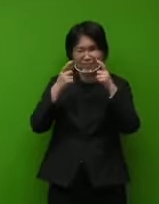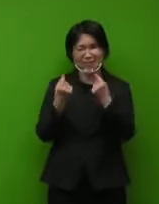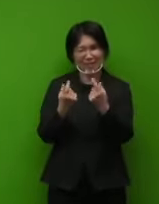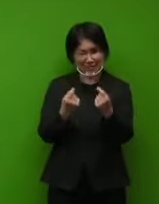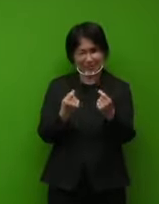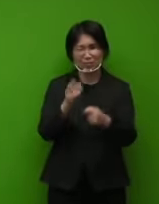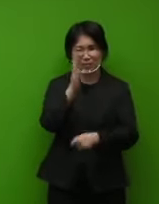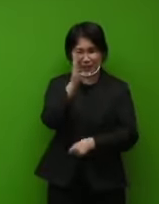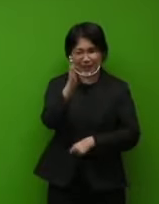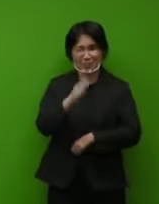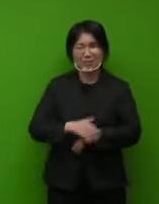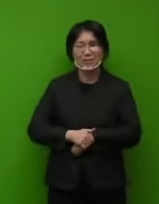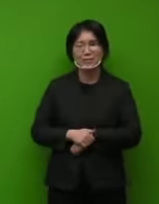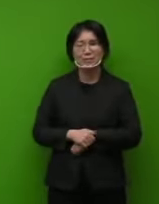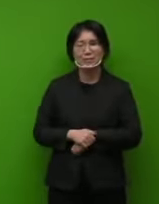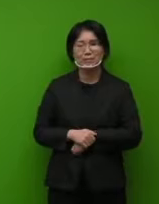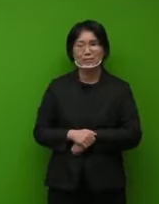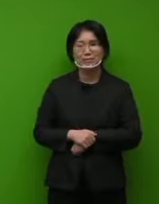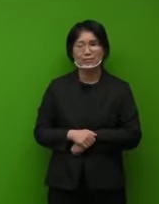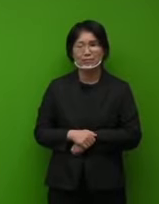ということが1点目です。